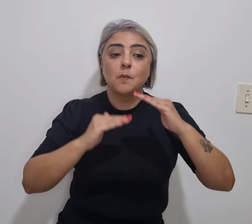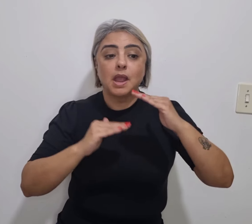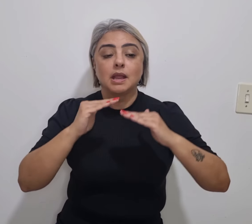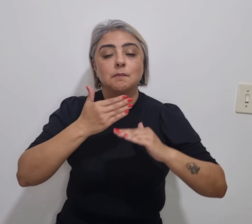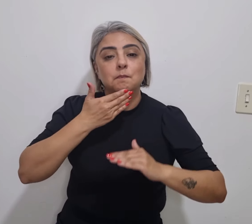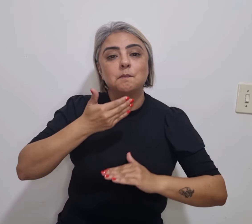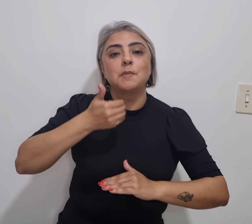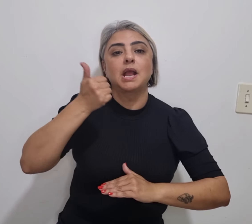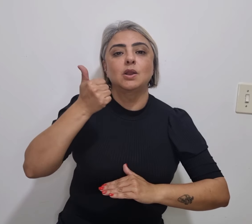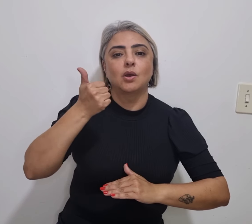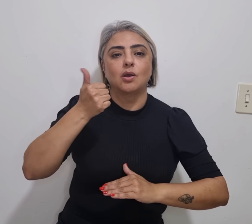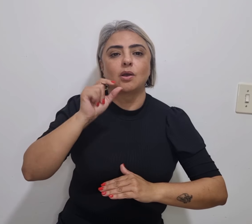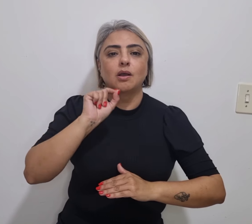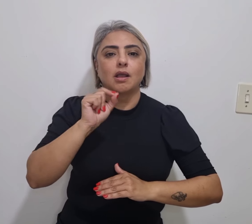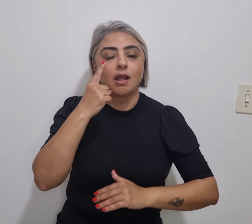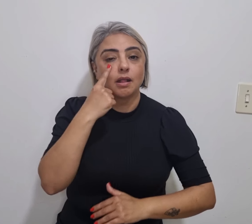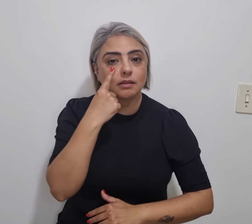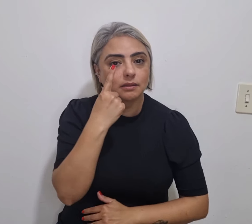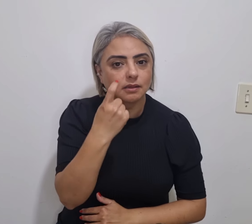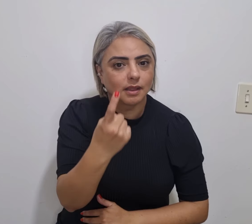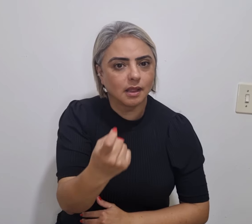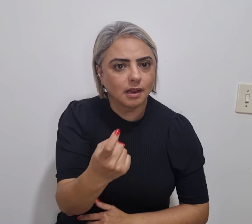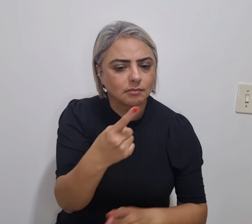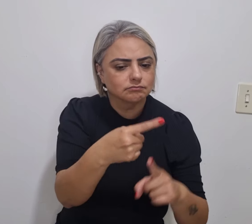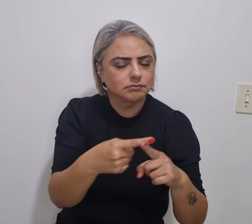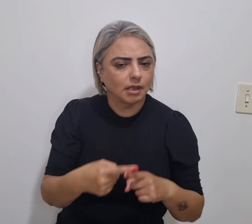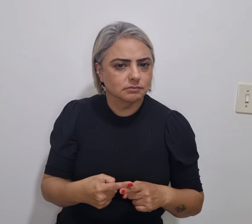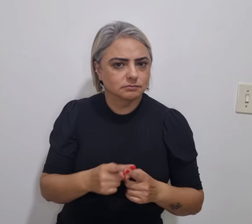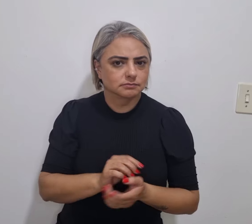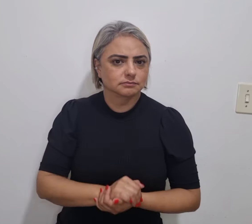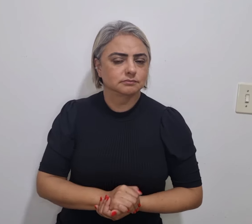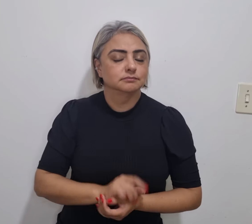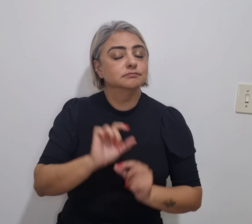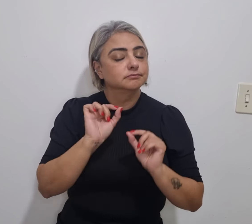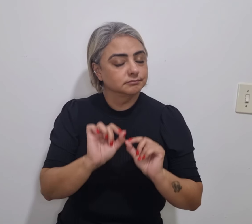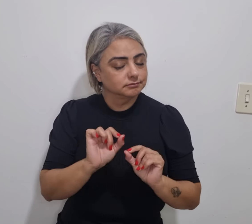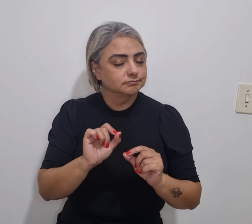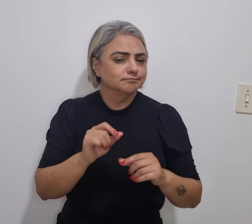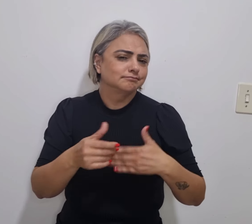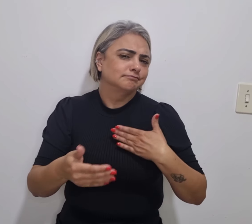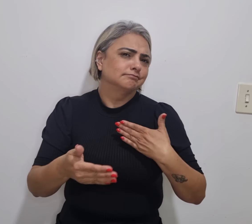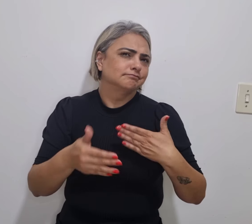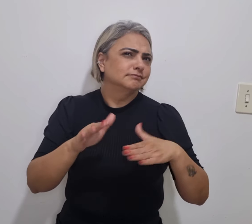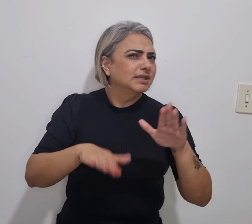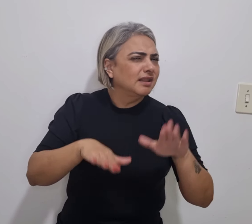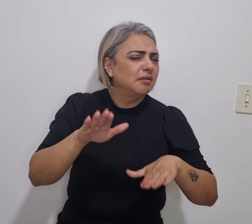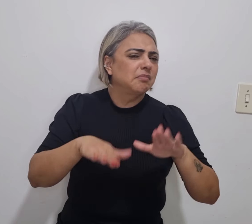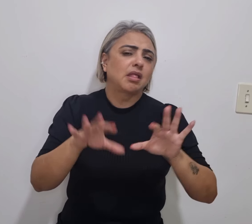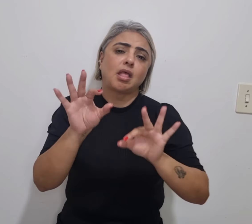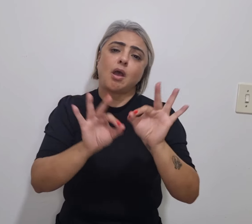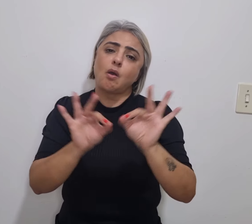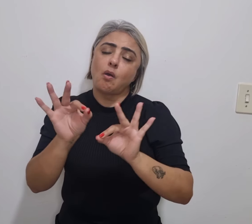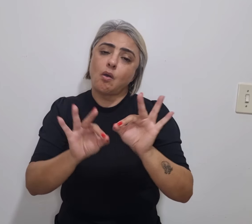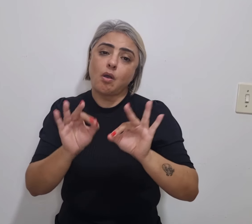melhor entre os interesses em disputa. Isto depende da organização mais ampla